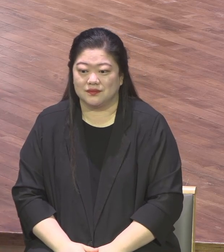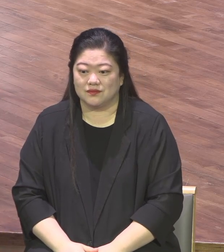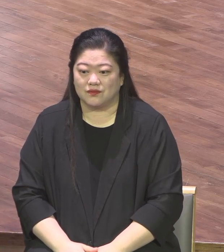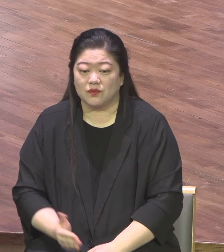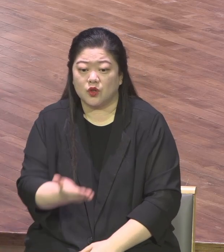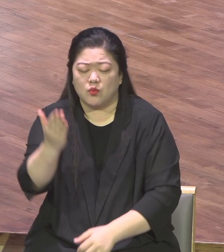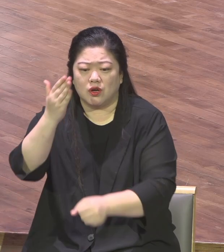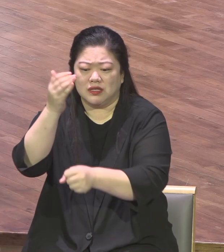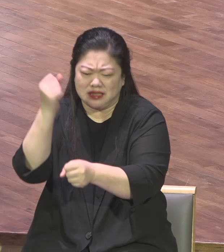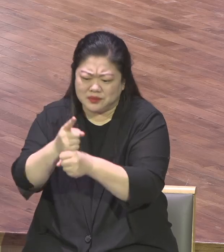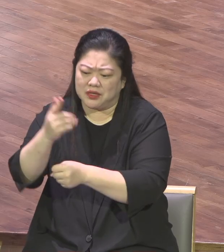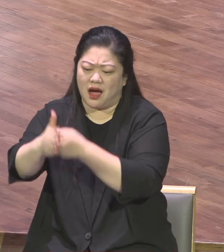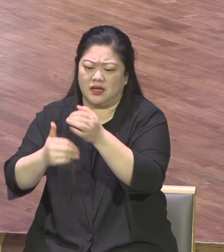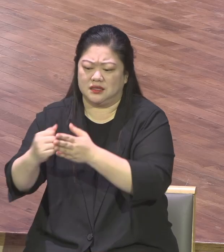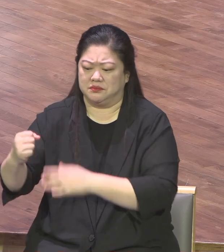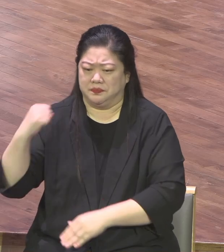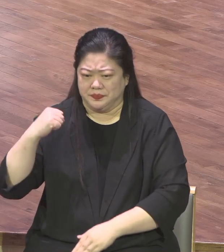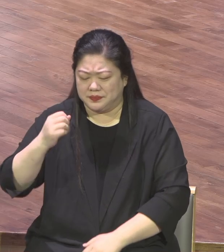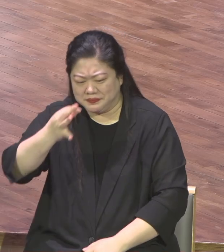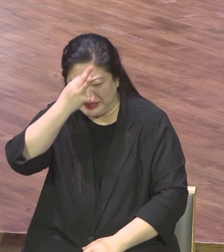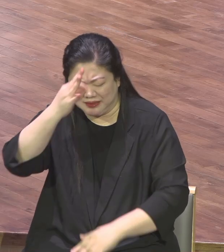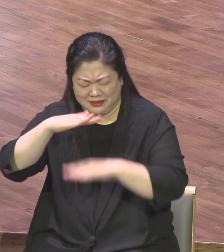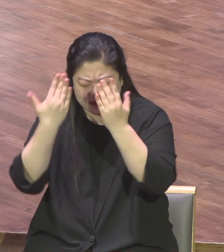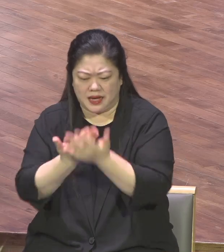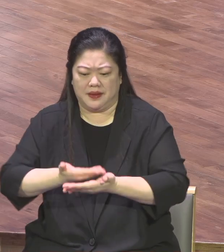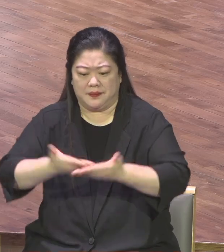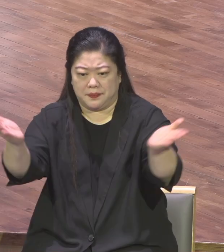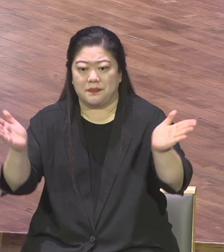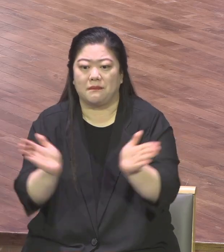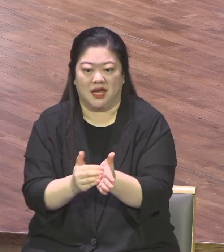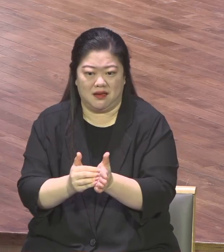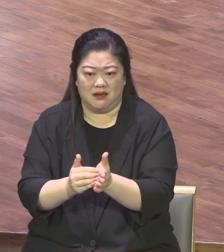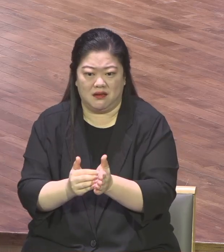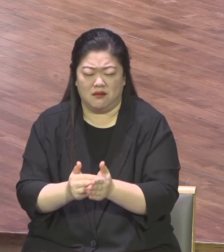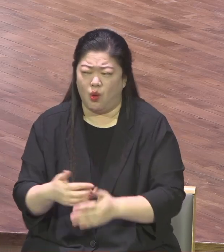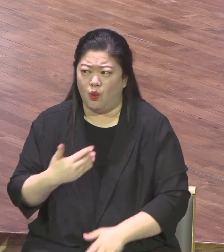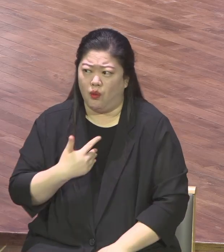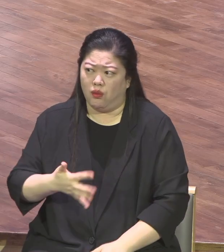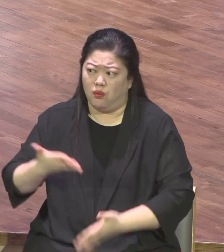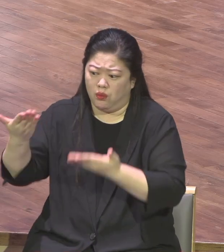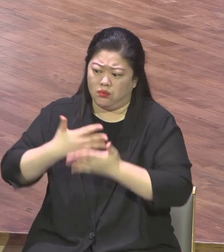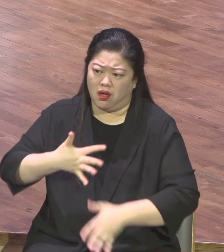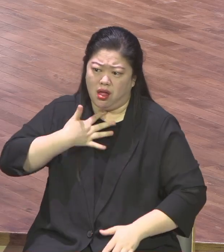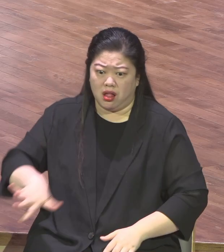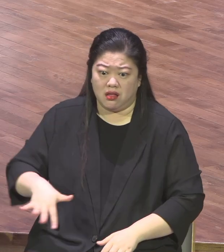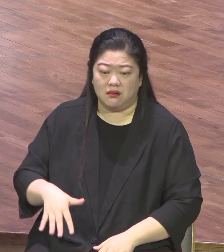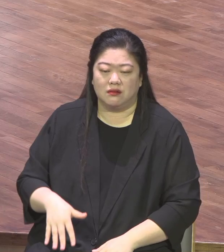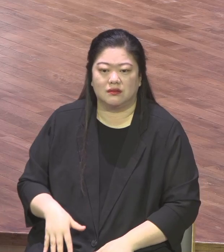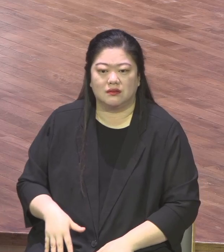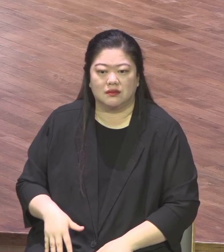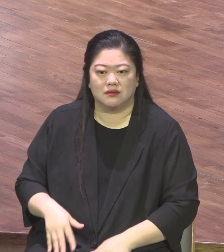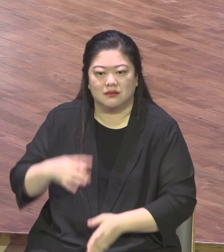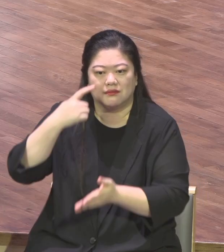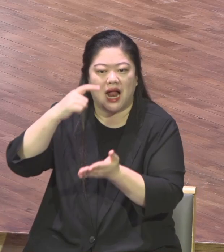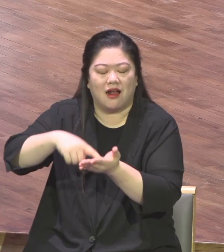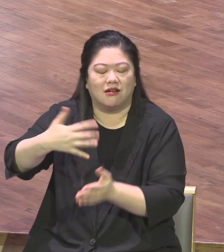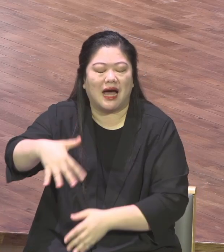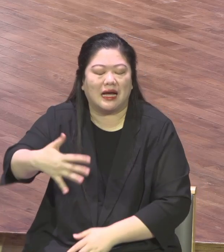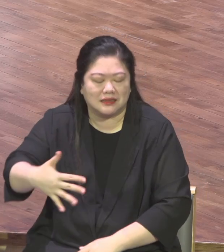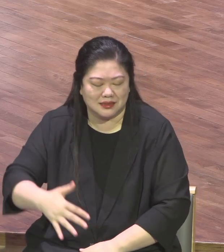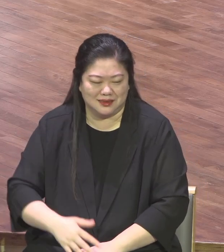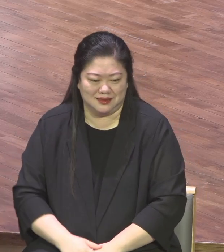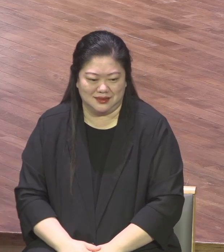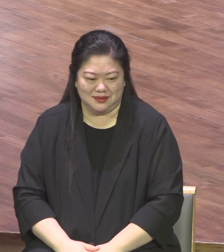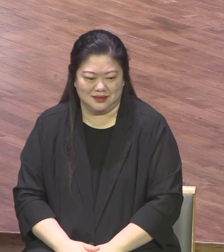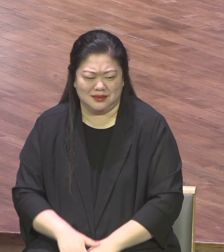다 하나님이 주신 탤런트가 있어요. 모두 다 있습니다. 나는 없다. 그건 발견 못해서 그래요. 탤런트.